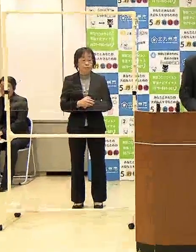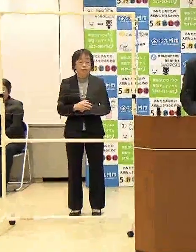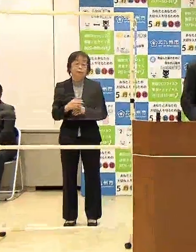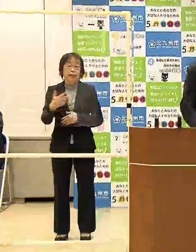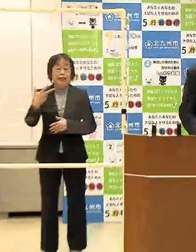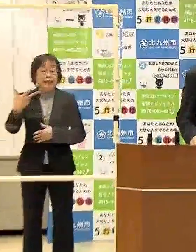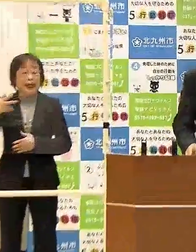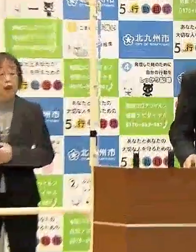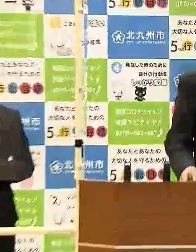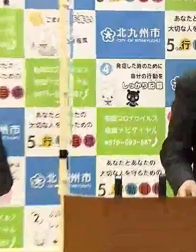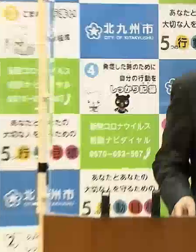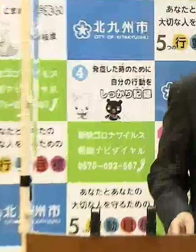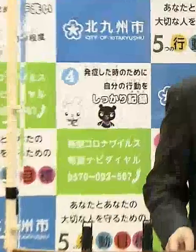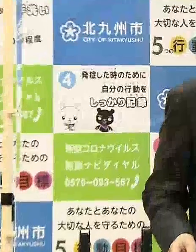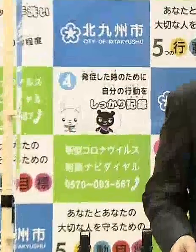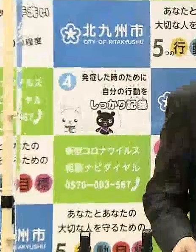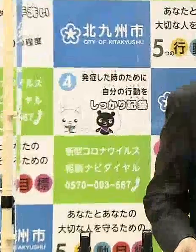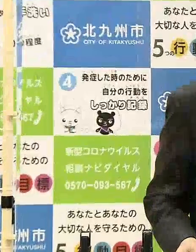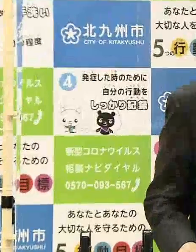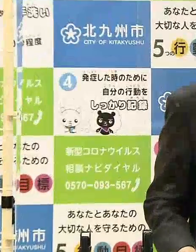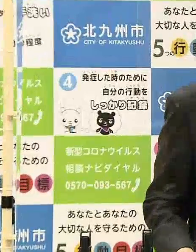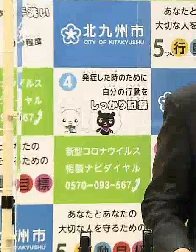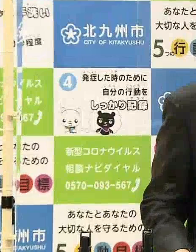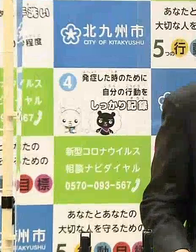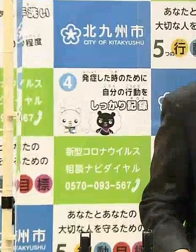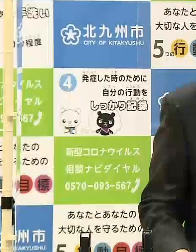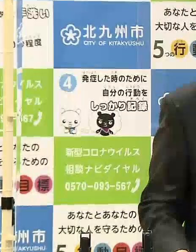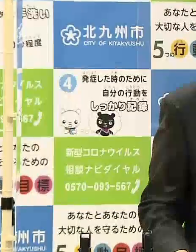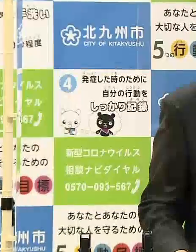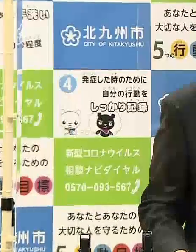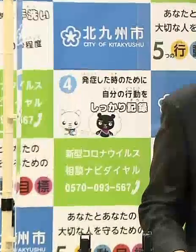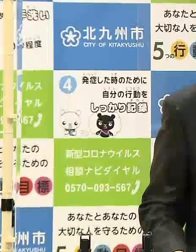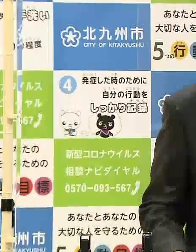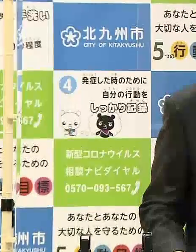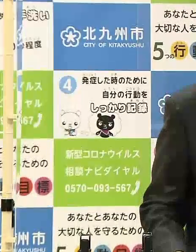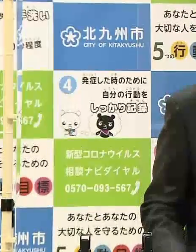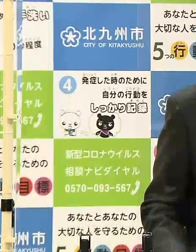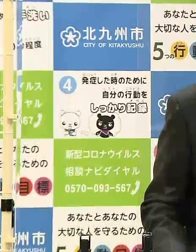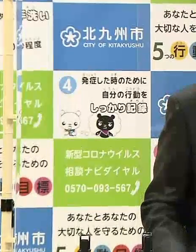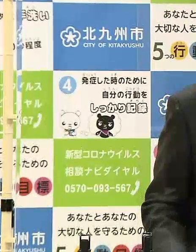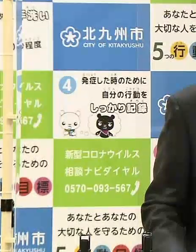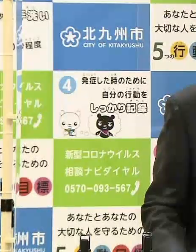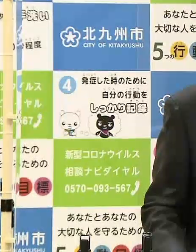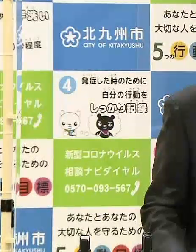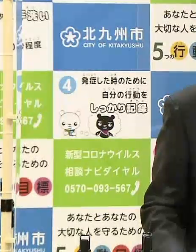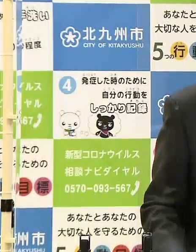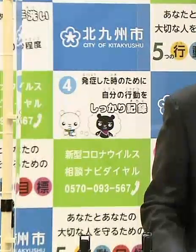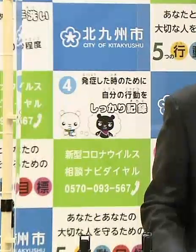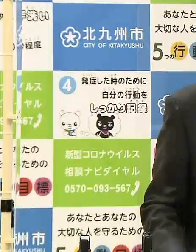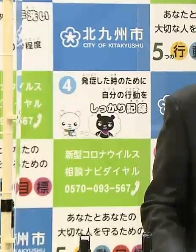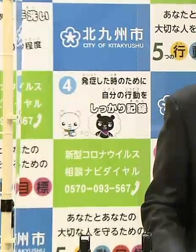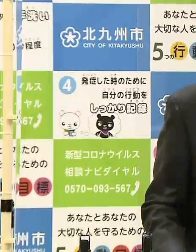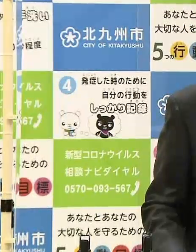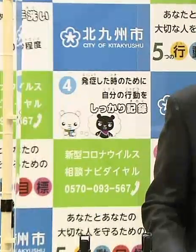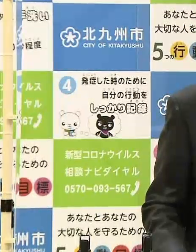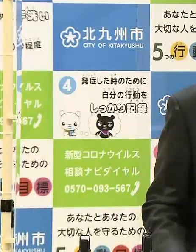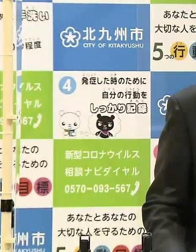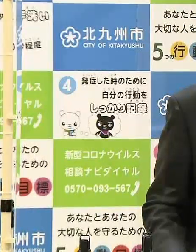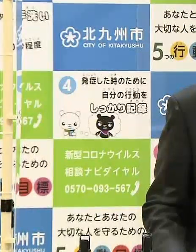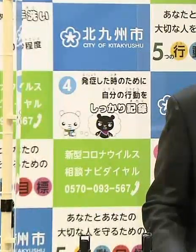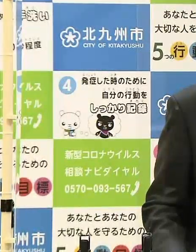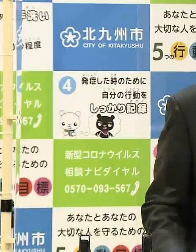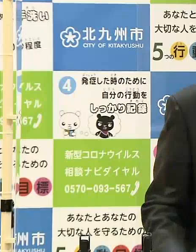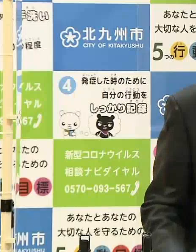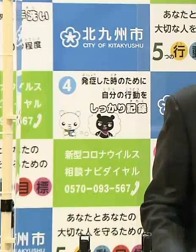最近の方泥ママ乗せられたことに背景ですねま例えばの